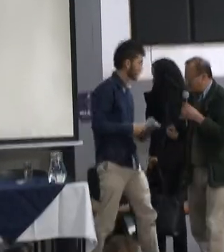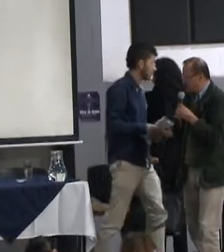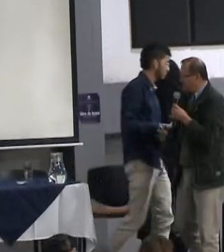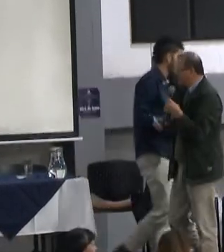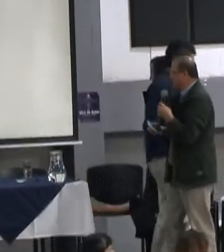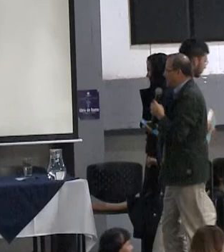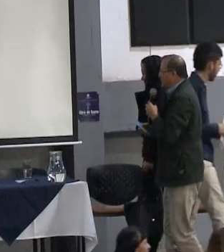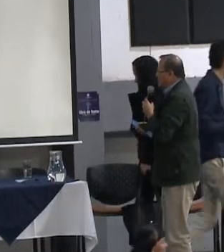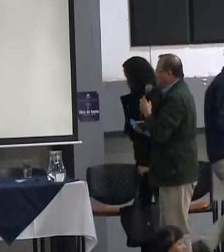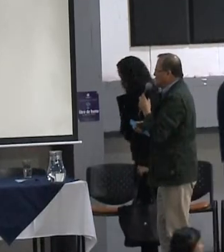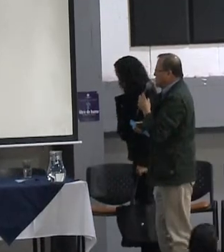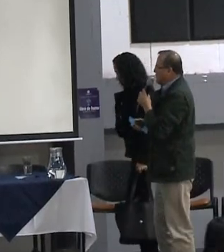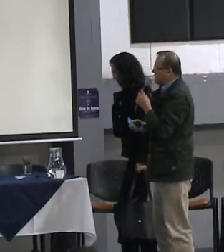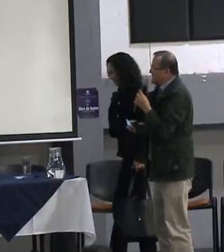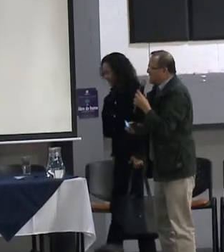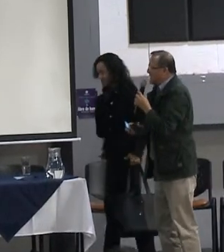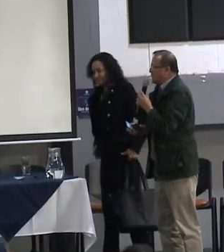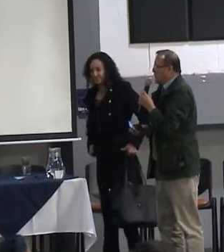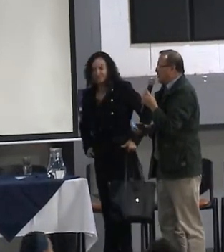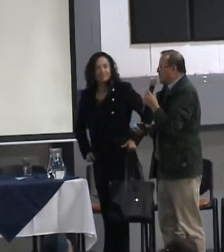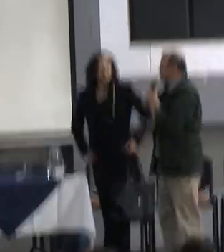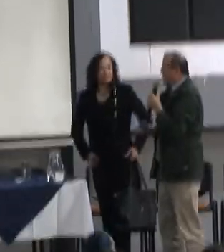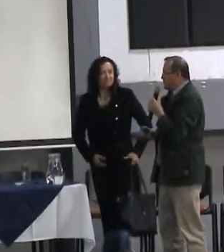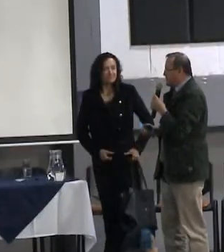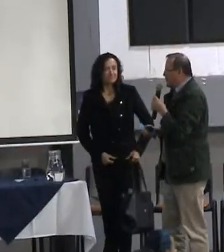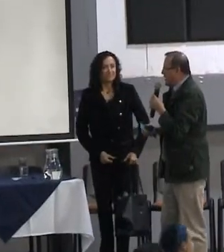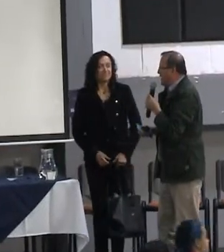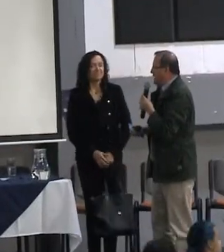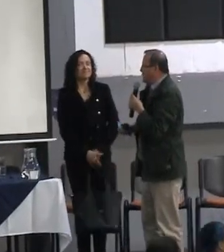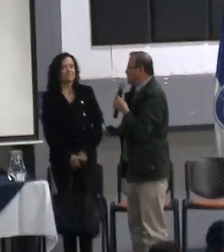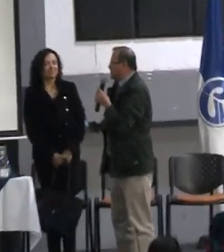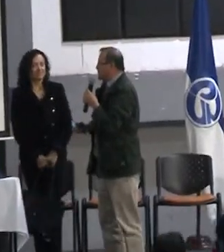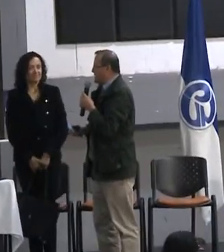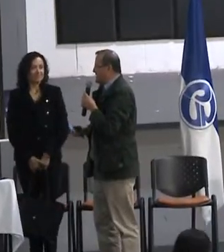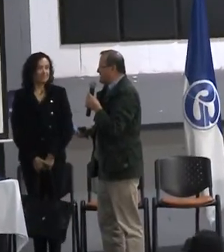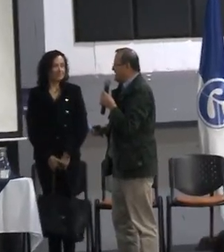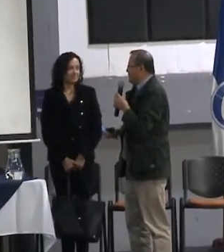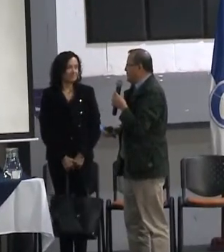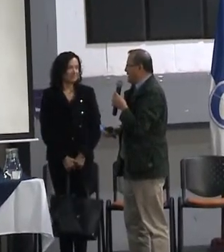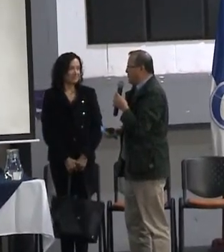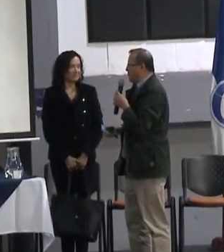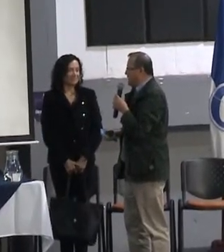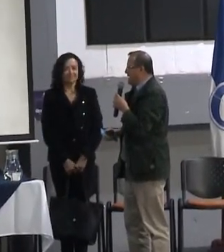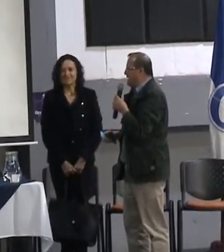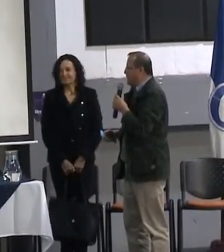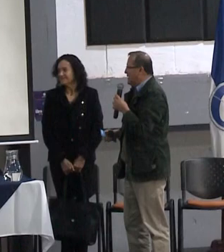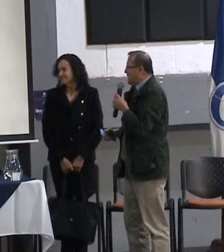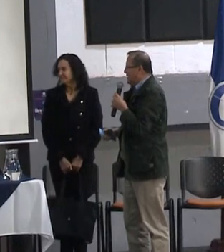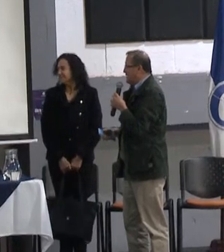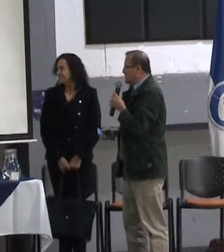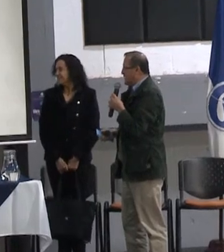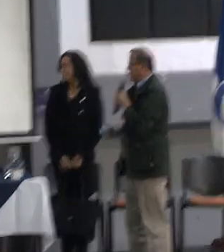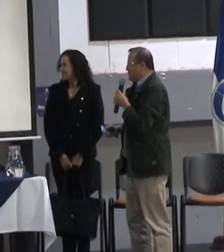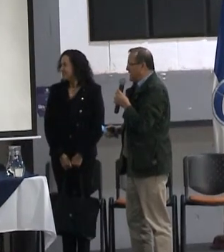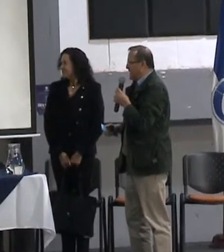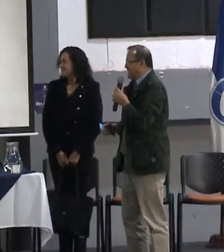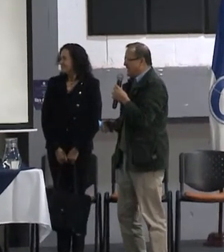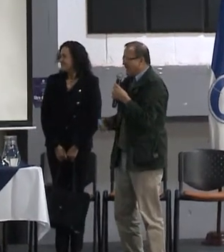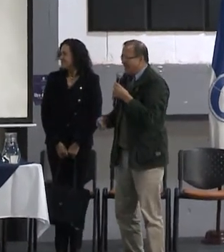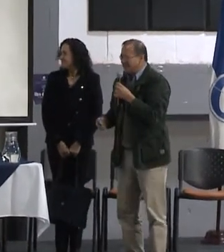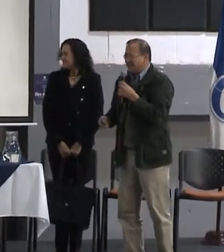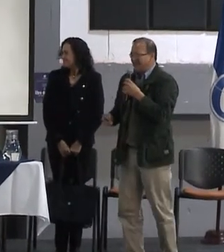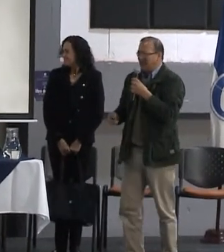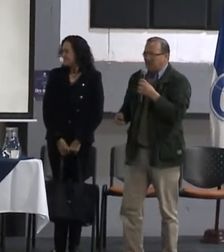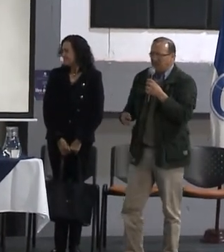otra otro anuncio muchísimas gracias a todo el consejo académico por su presencia por la compañía y esperamos que